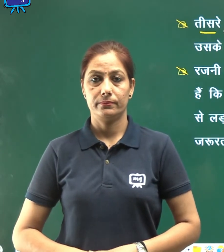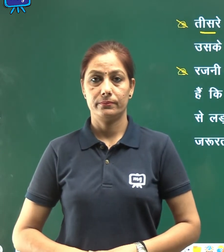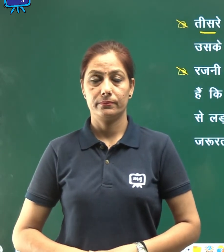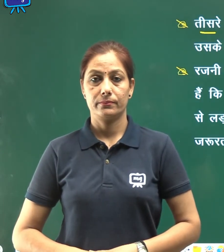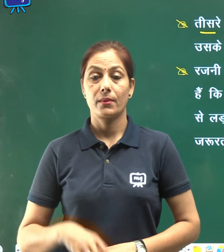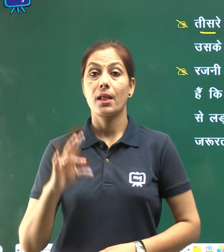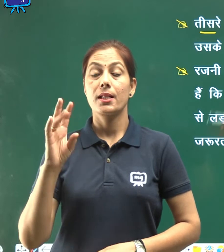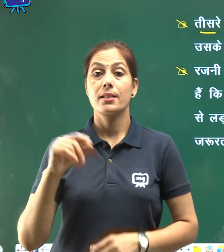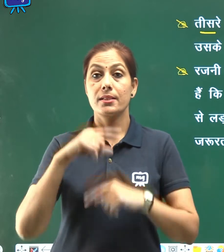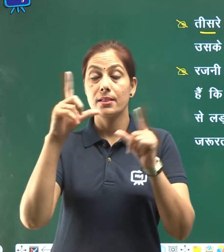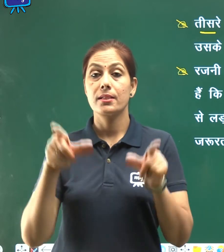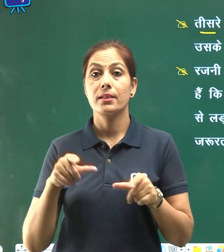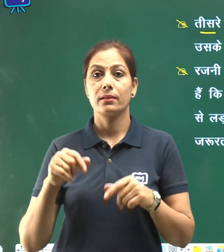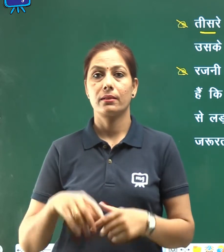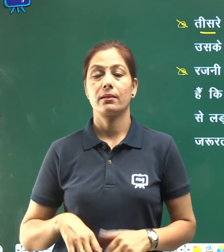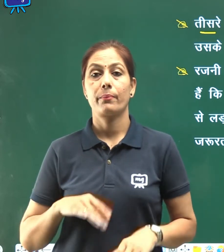तीसरे दृश्य में